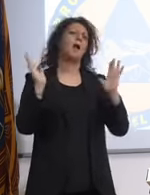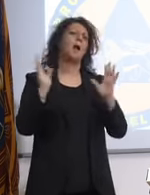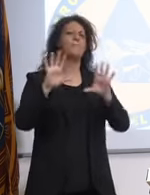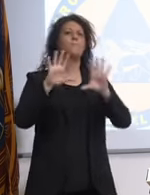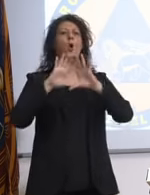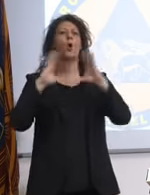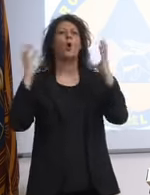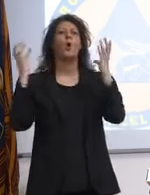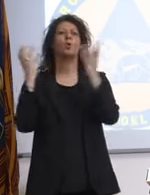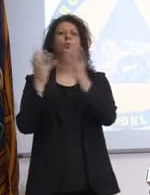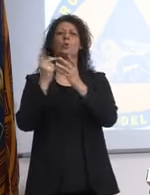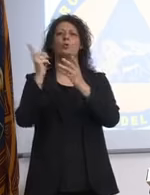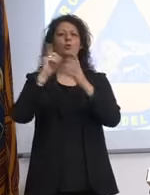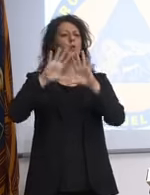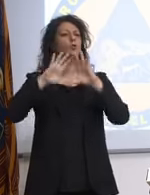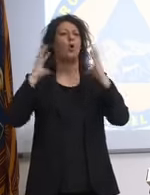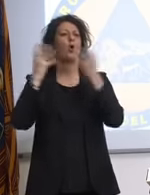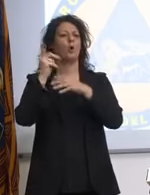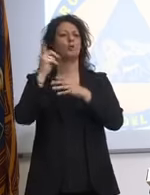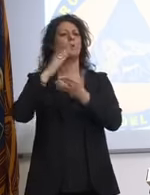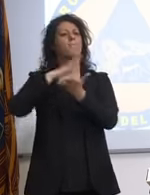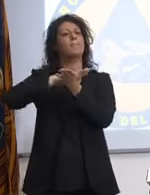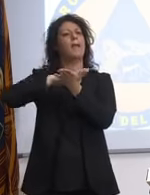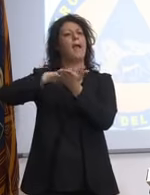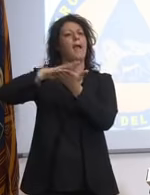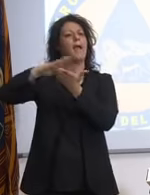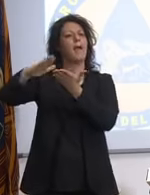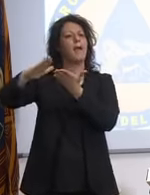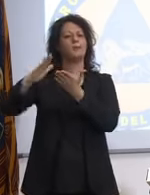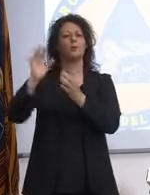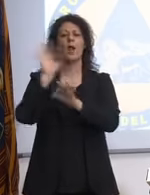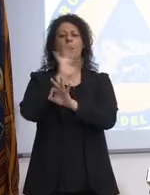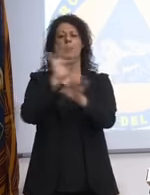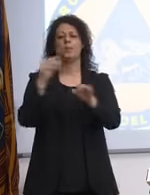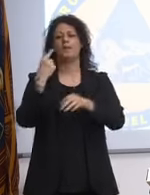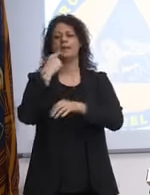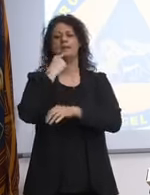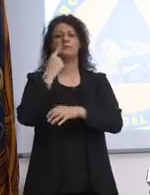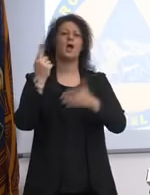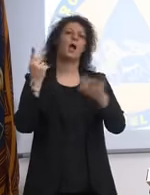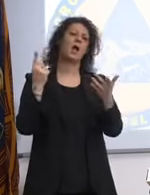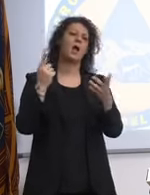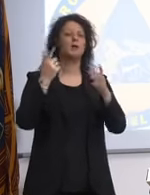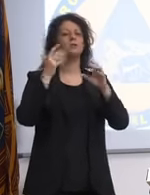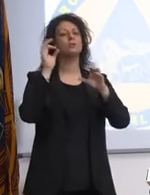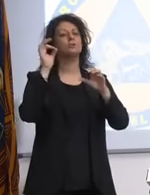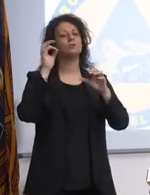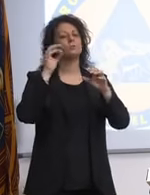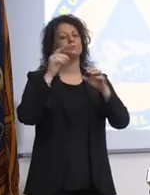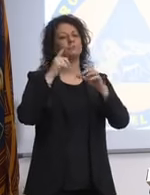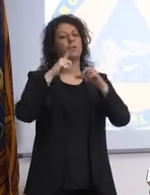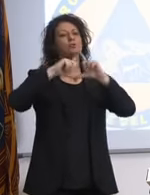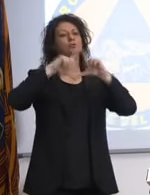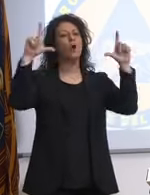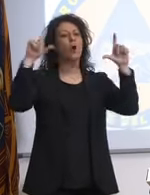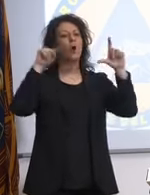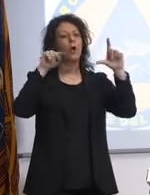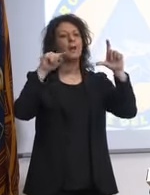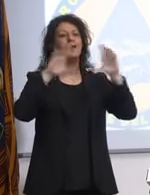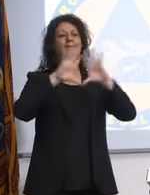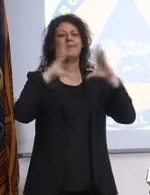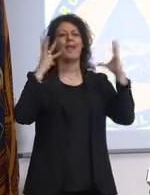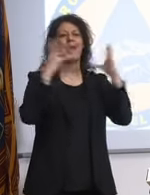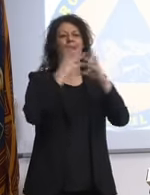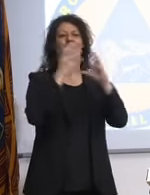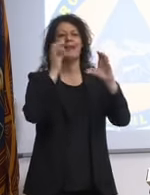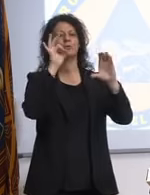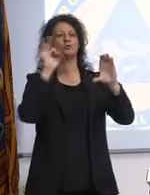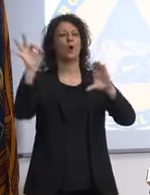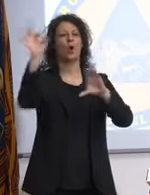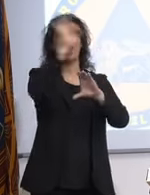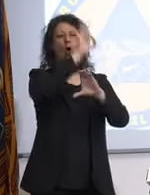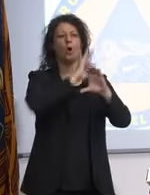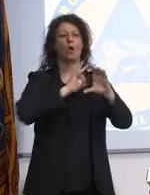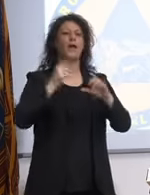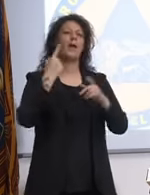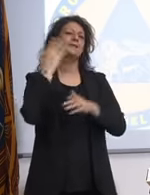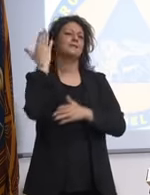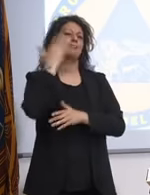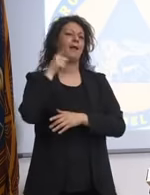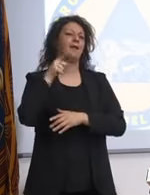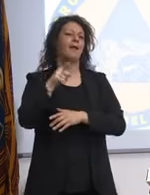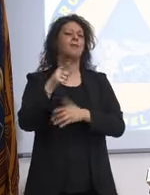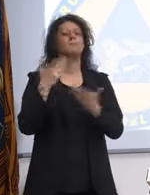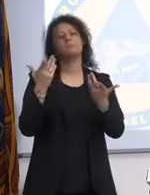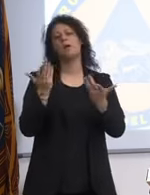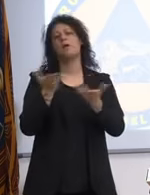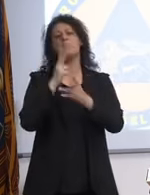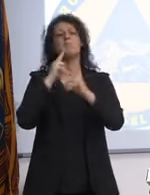non sia un geoide, puoi anche pensare che il Sole gira attorno alla Terra, che Galileo si sia sbagliato, puoi pensare un sacco di robe, ma almeno rispetto